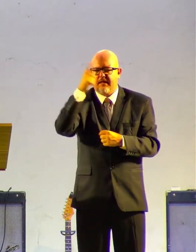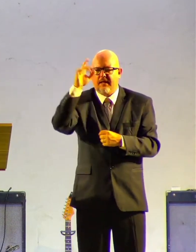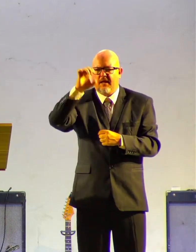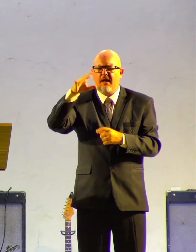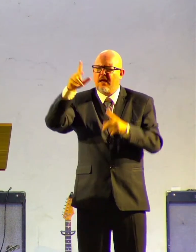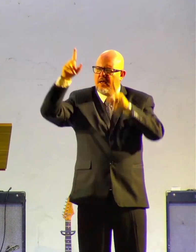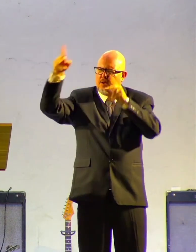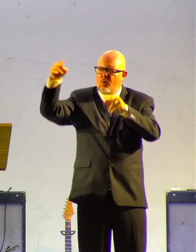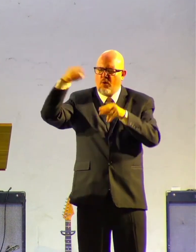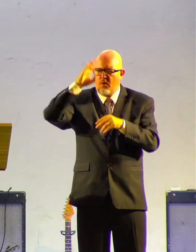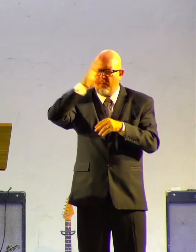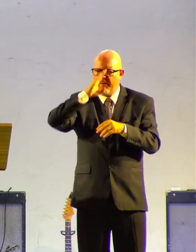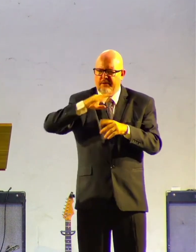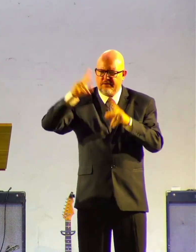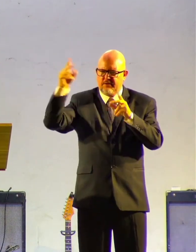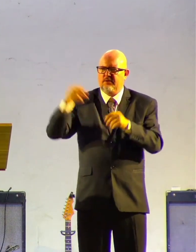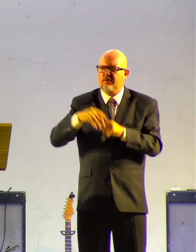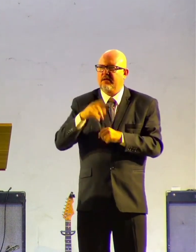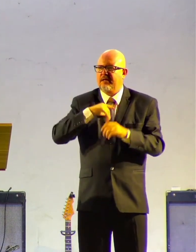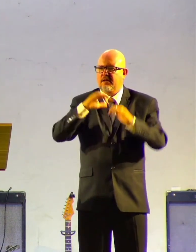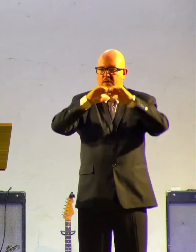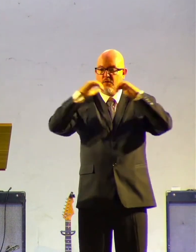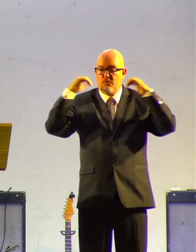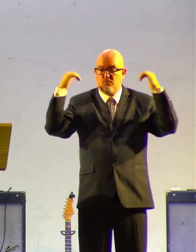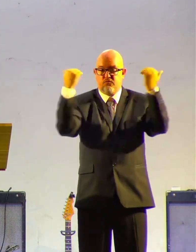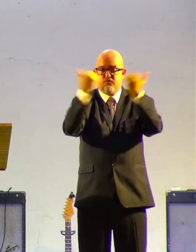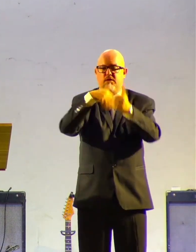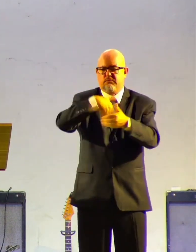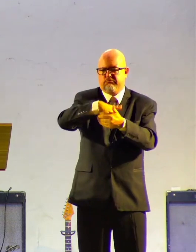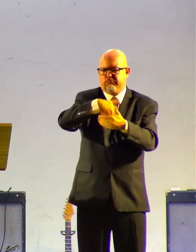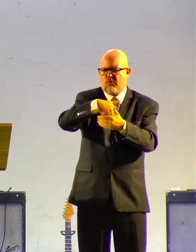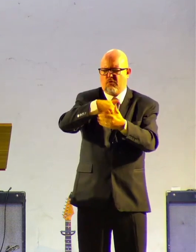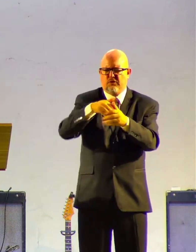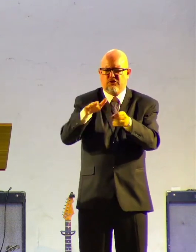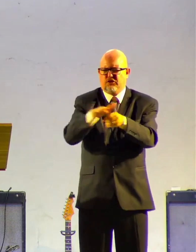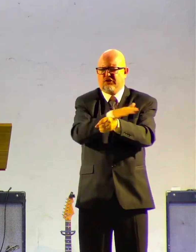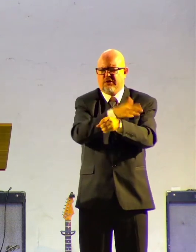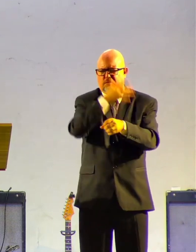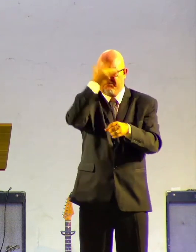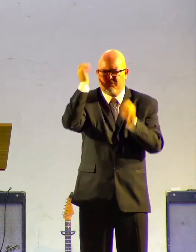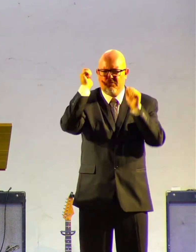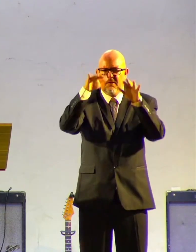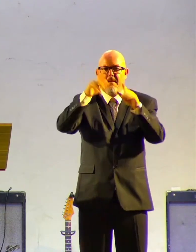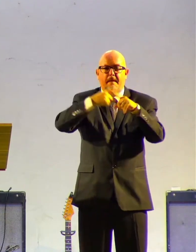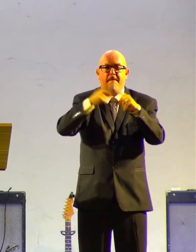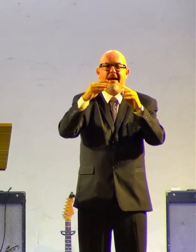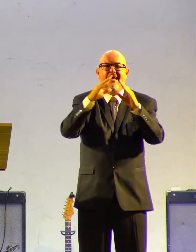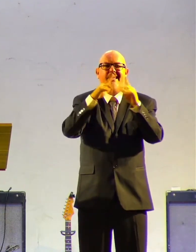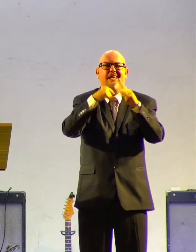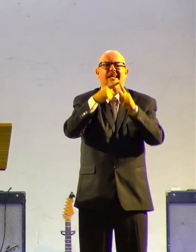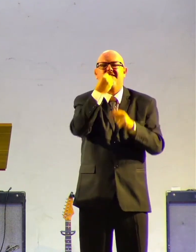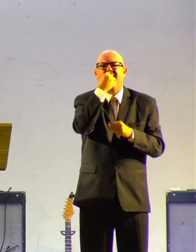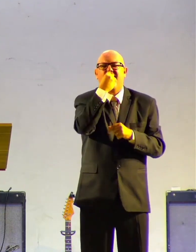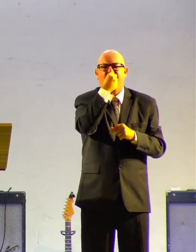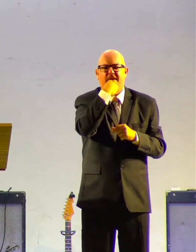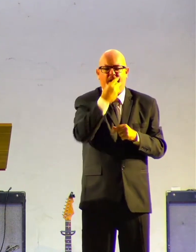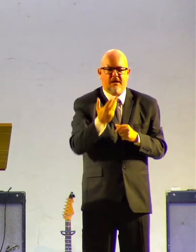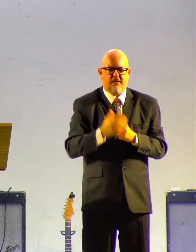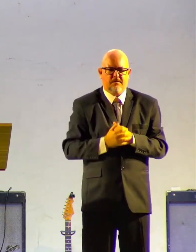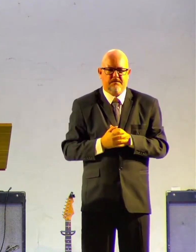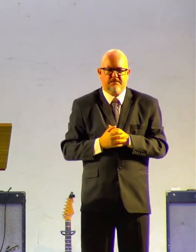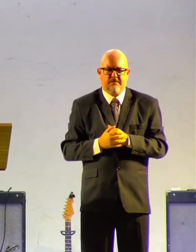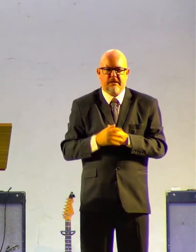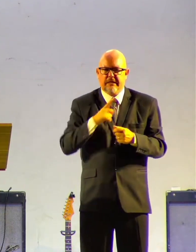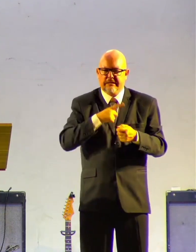parecido com o Brasil, os estádios de futebol estavam lotados, mas muitas igrejas fracas,